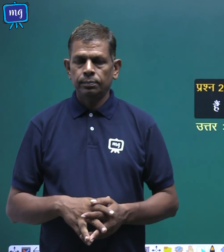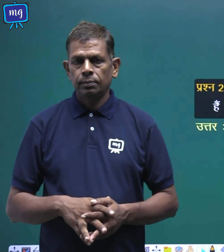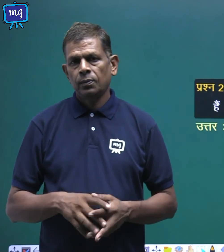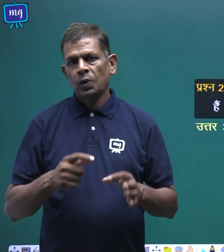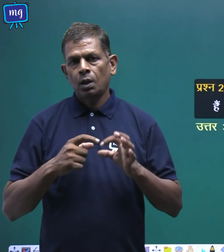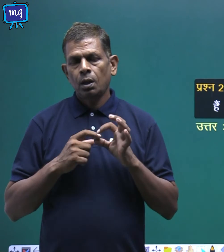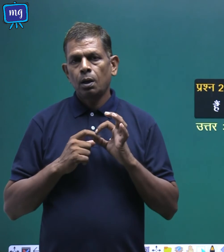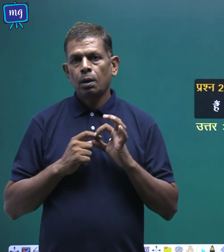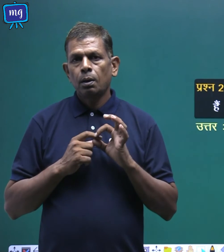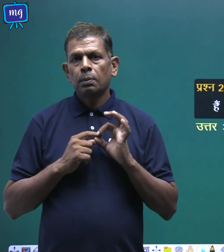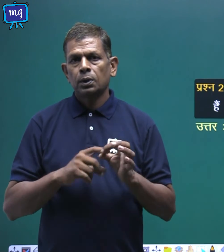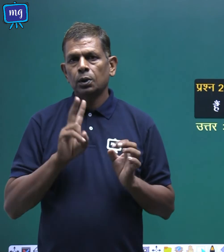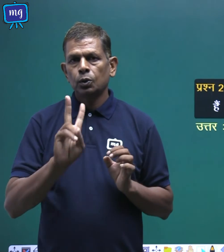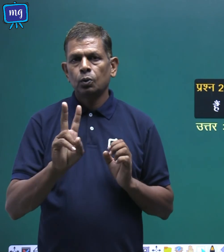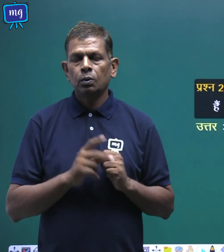प्रश्न 2,